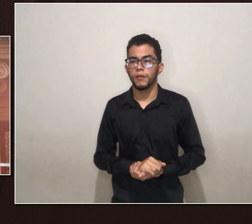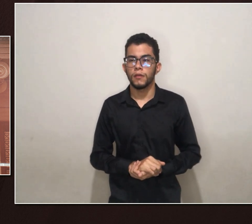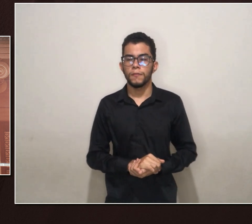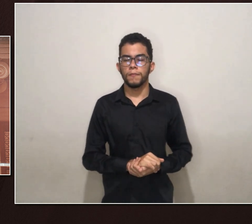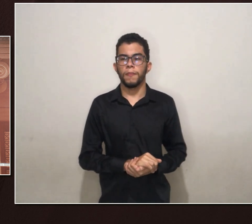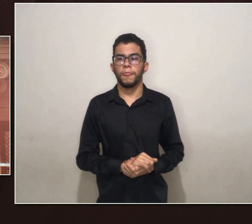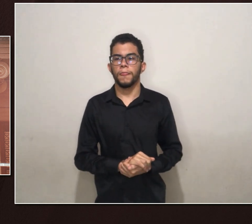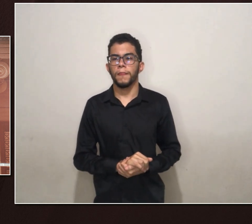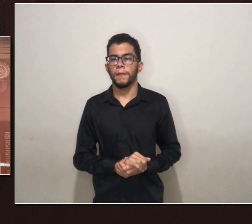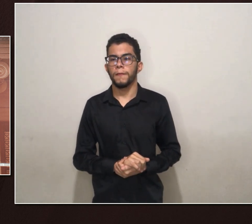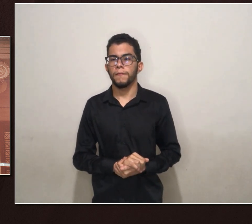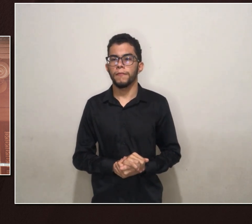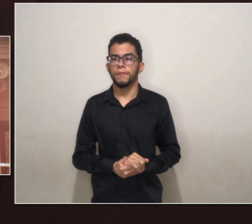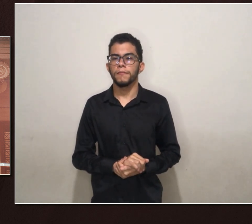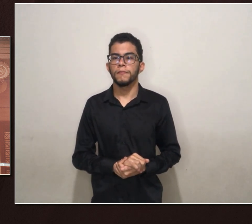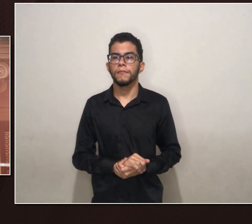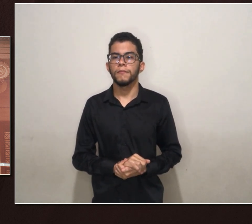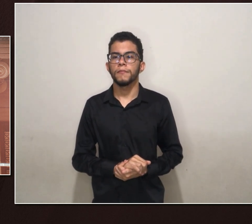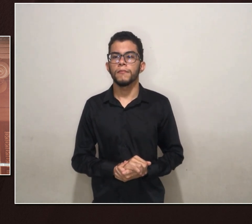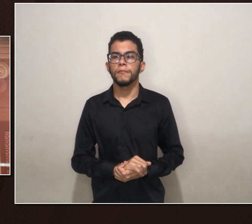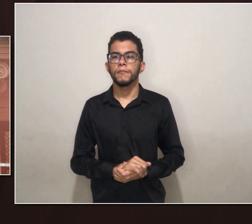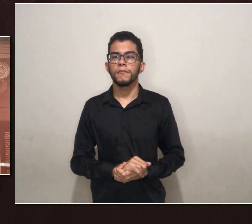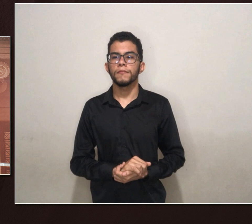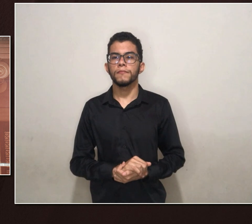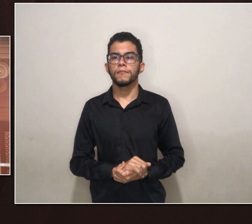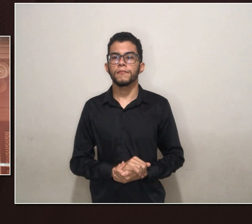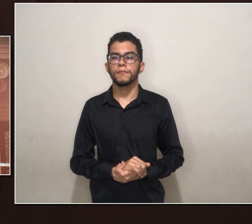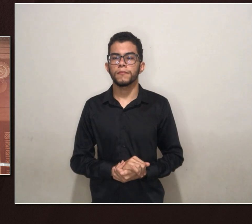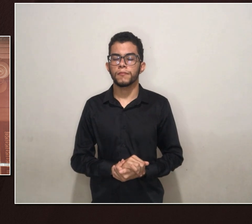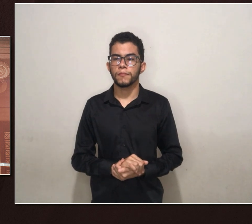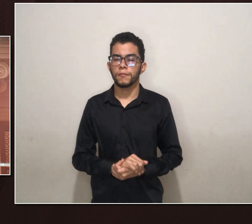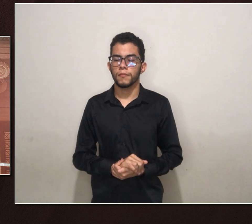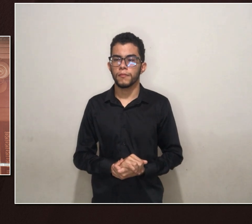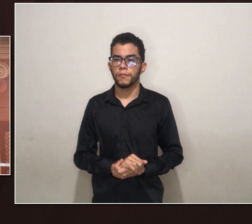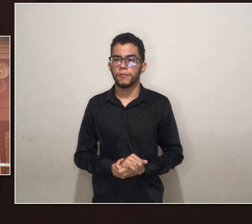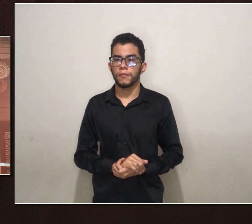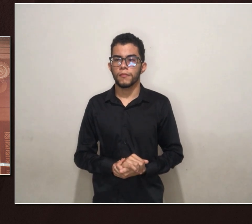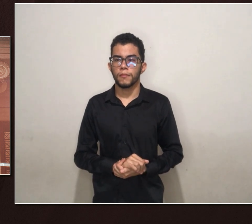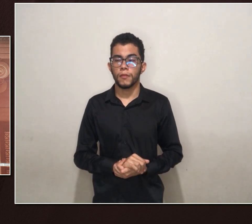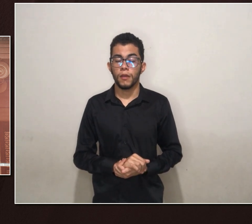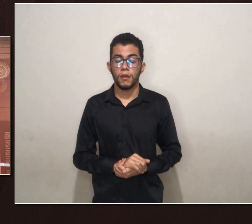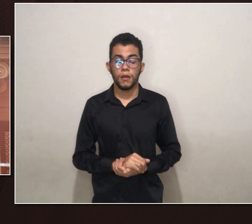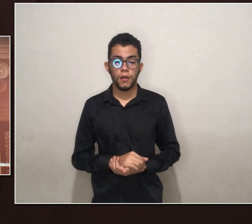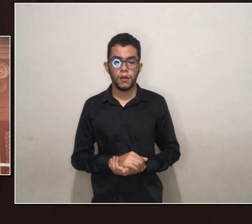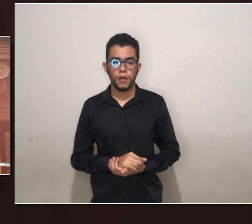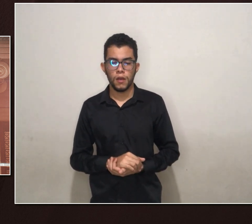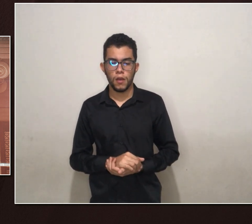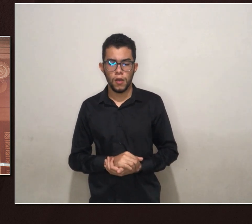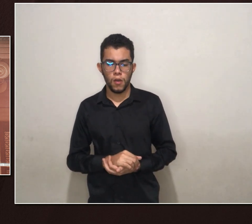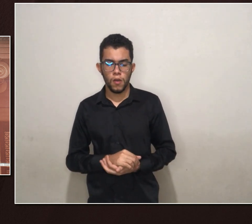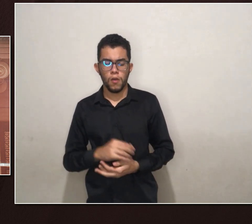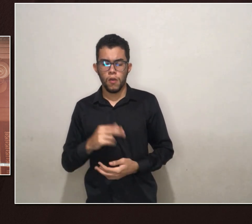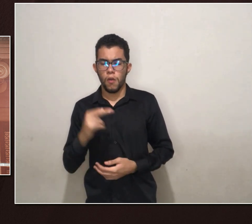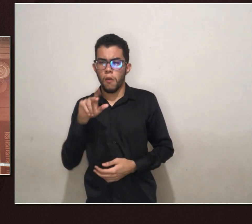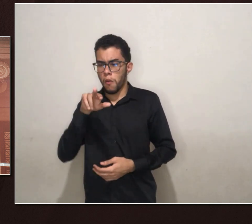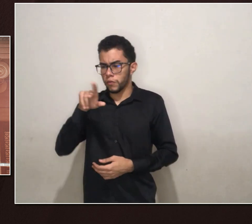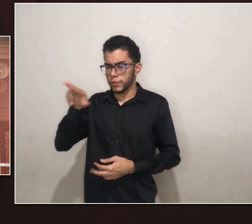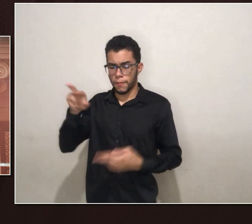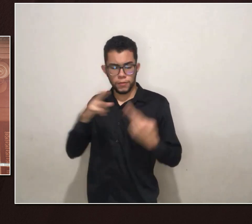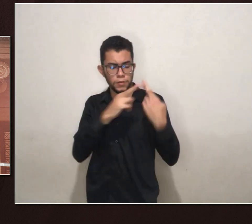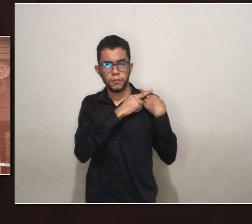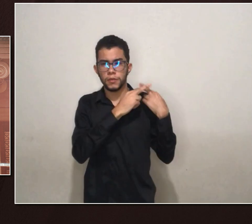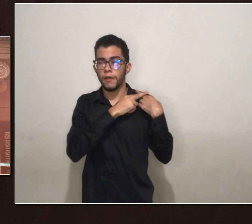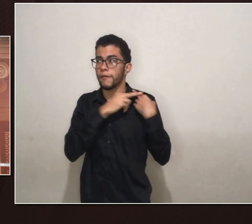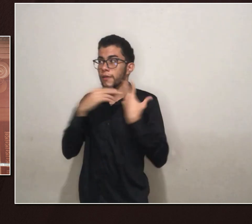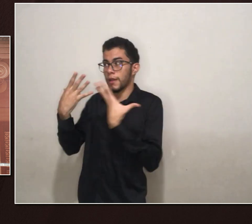com muito apreço, e ruminam e depois passam para as igrejas. Assim as igrejas vão brilhar e